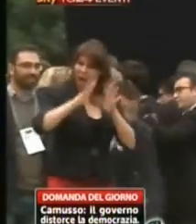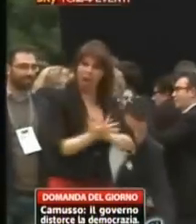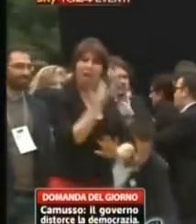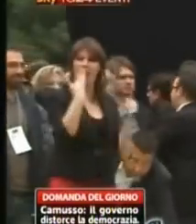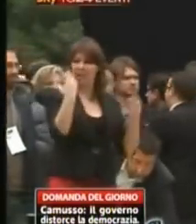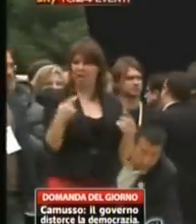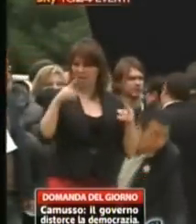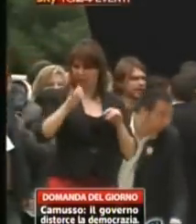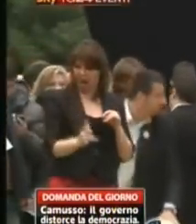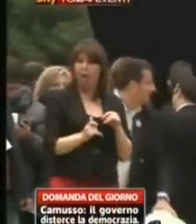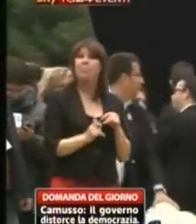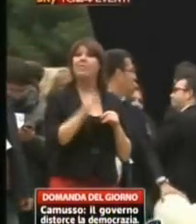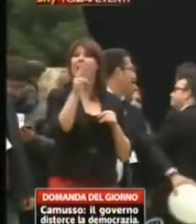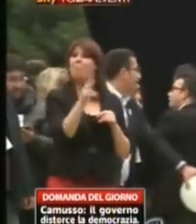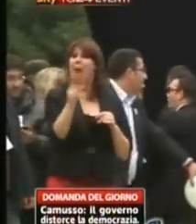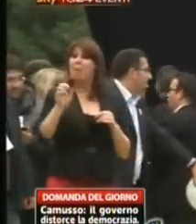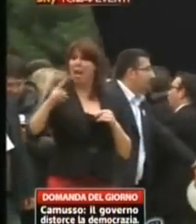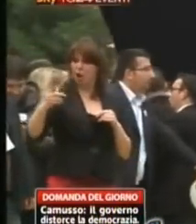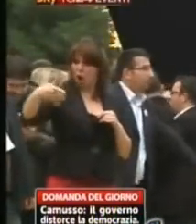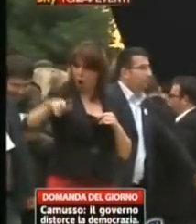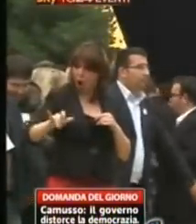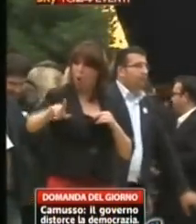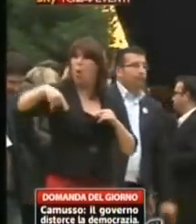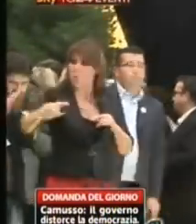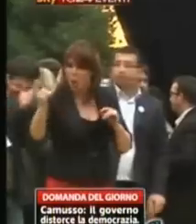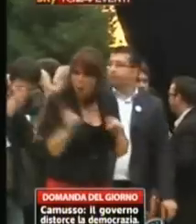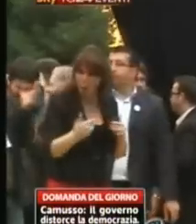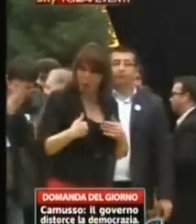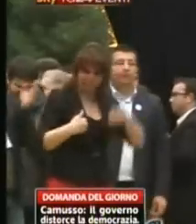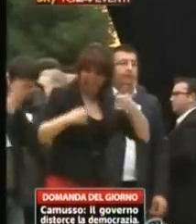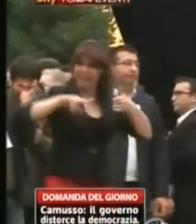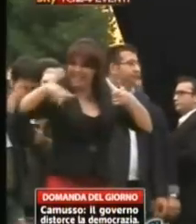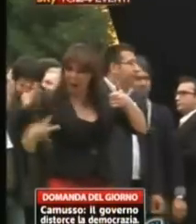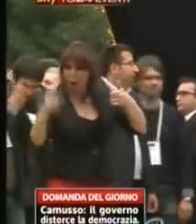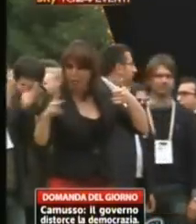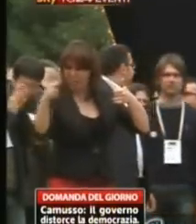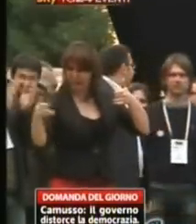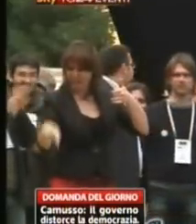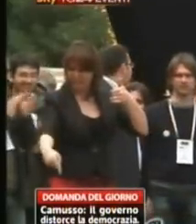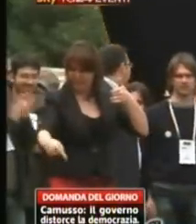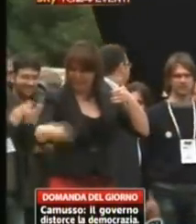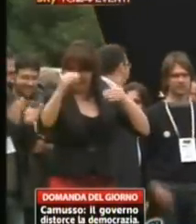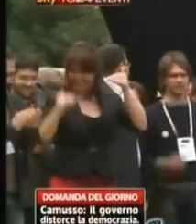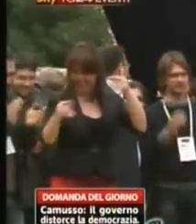comunità. E Papa Bergoglio è venuto dopo. Va bene?